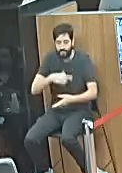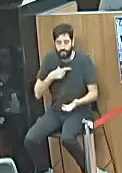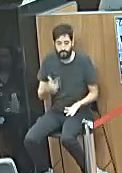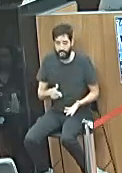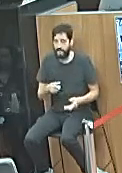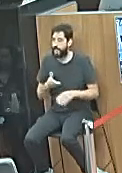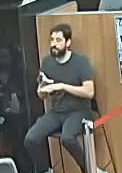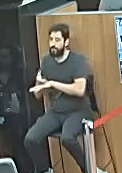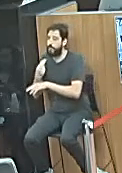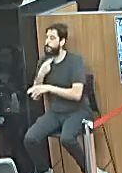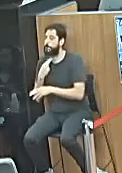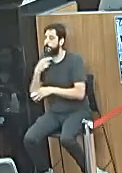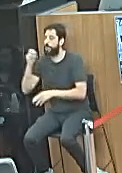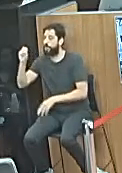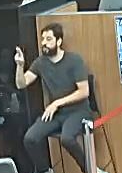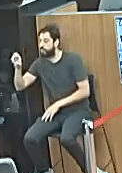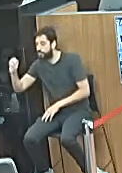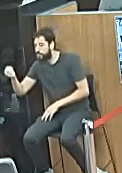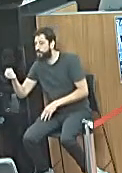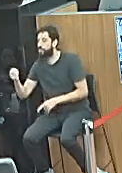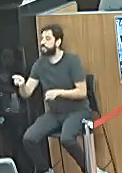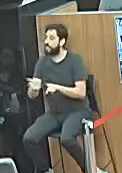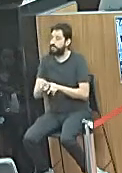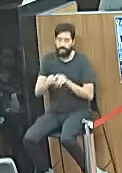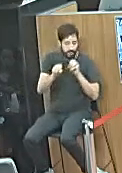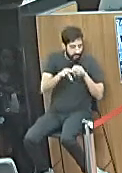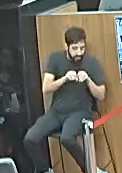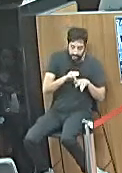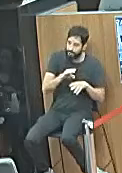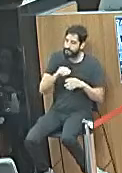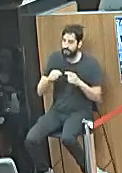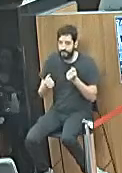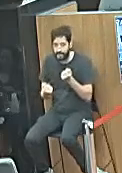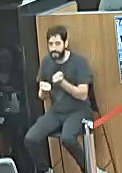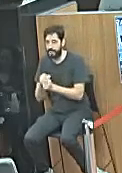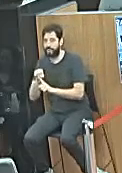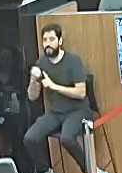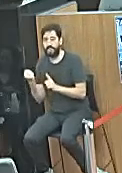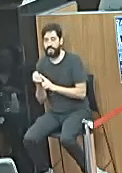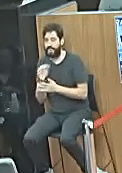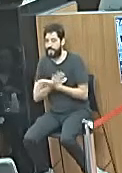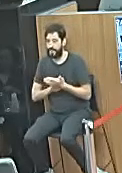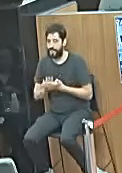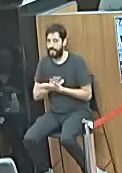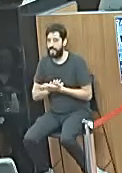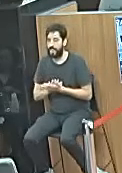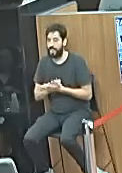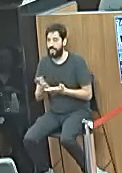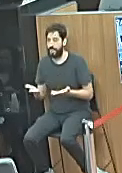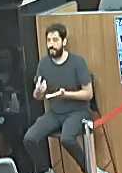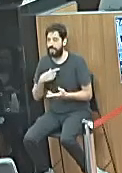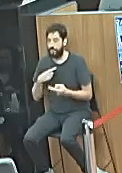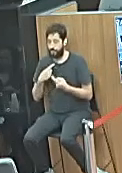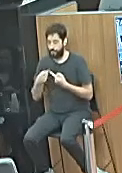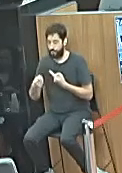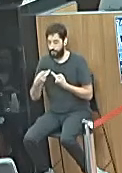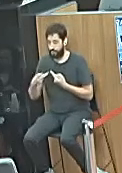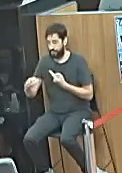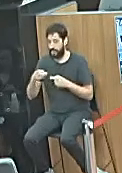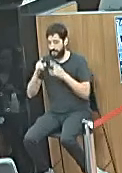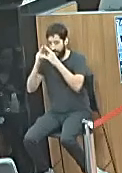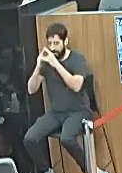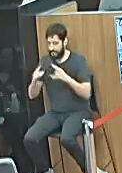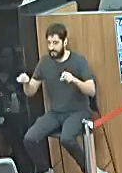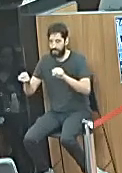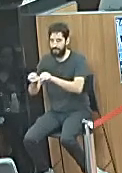saúde ainda educação e nem de assistência social nesse momento nós temos duas semanas de um circo que